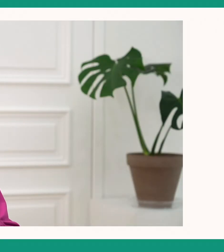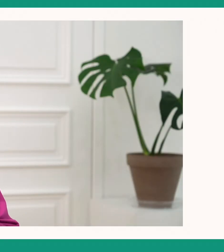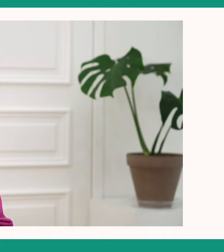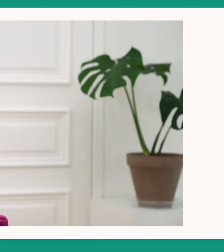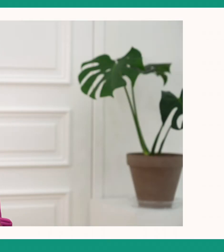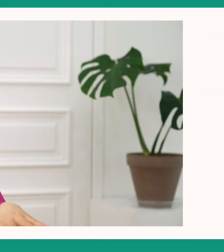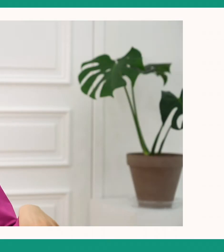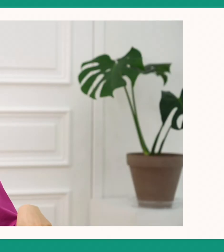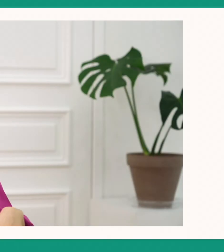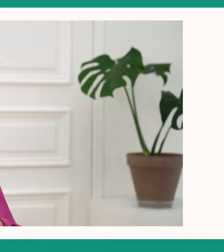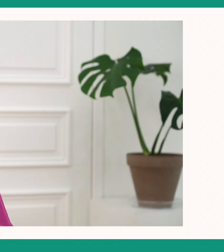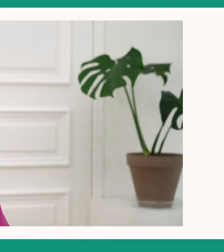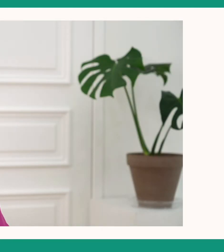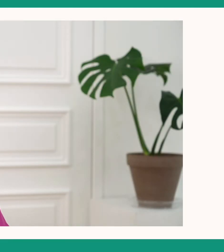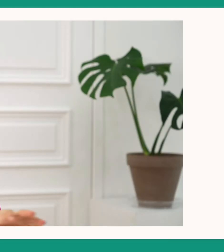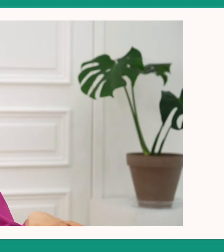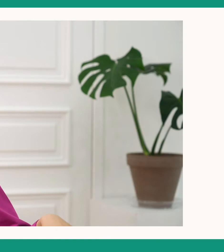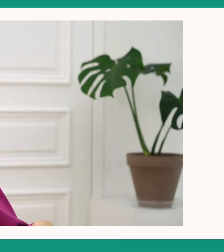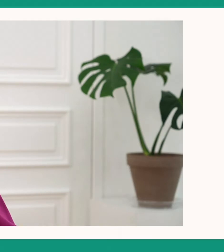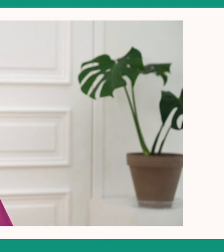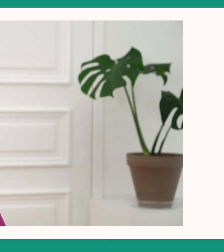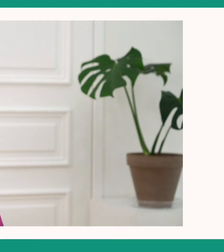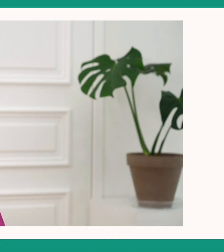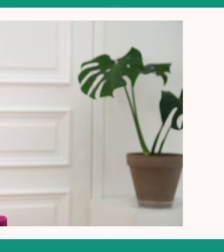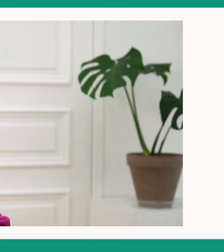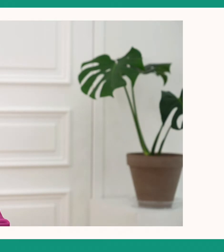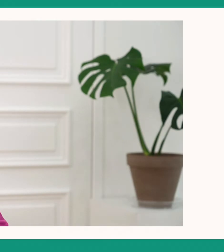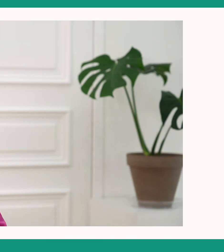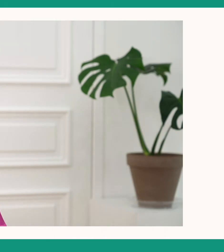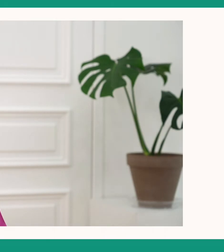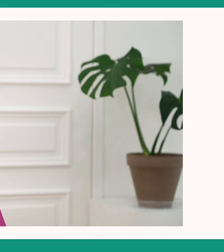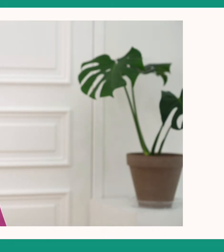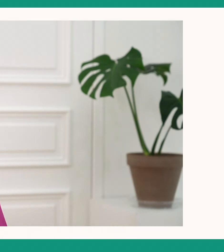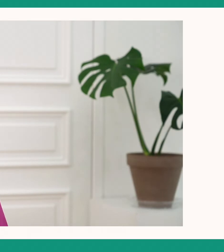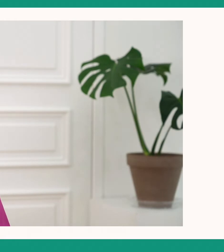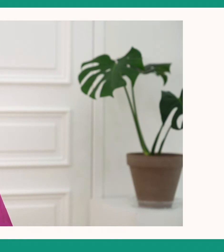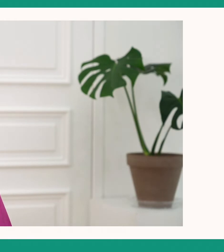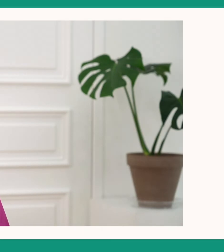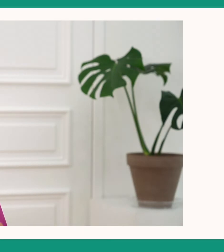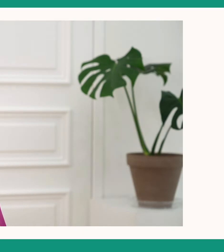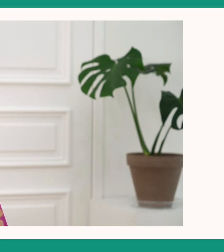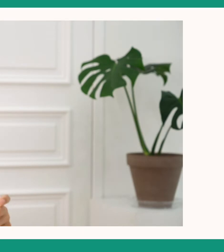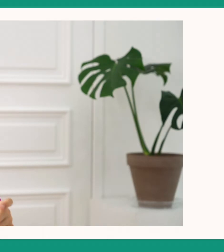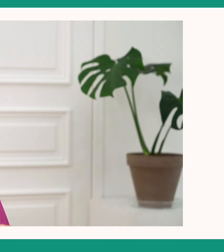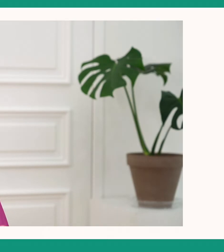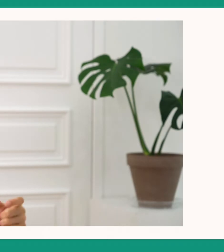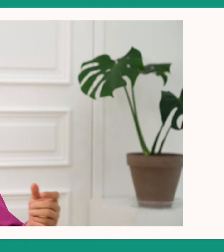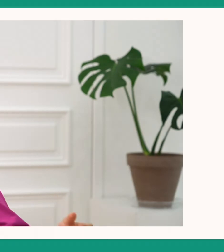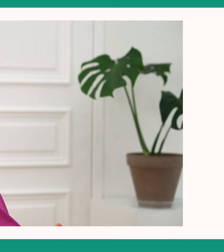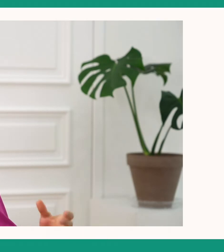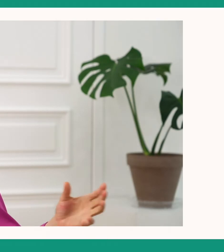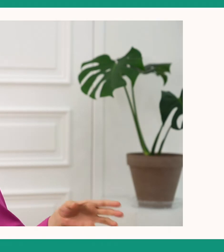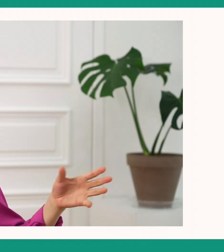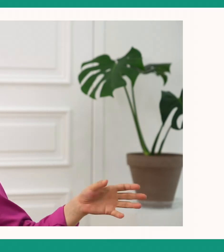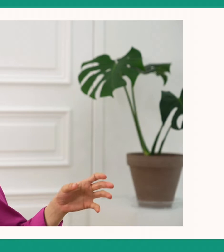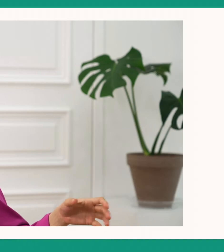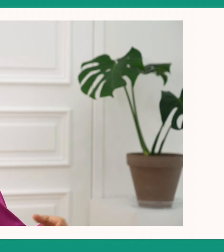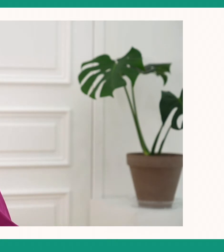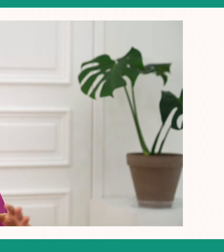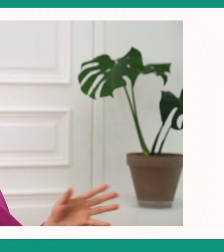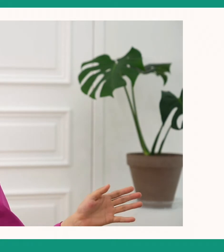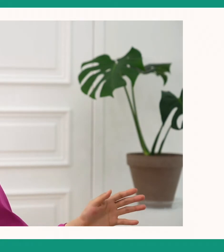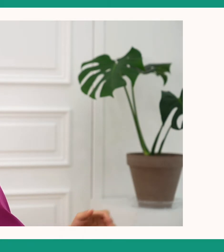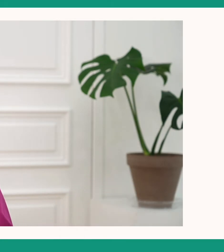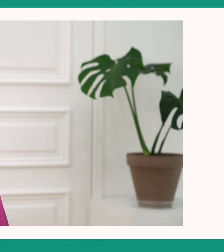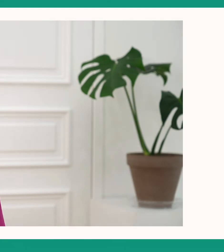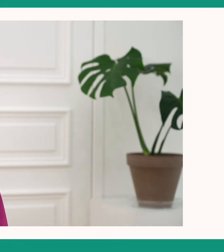뭐 번거로운 과정이 있거나 팀빌딩에 어려움이 있었을지언정 책 뭐 1000쪽짜리 한 권씩이